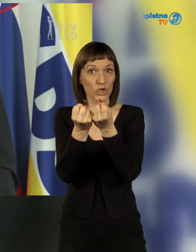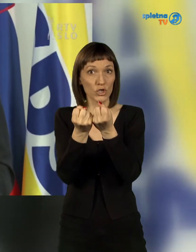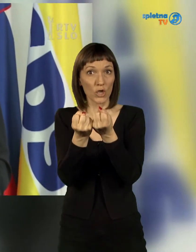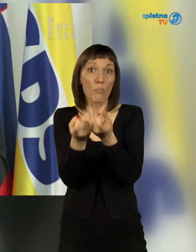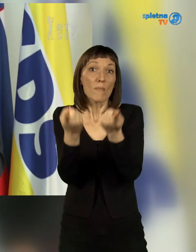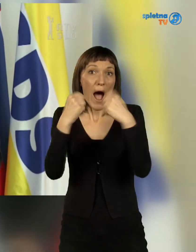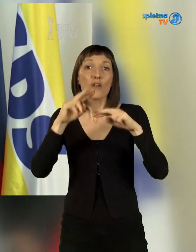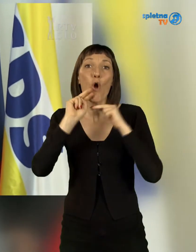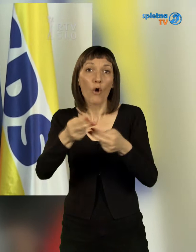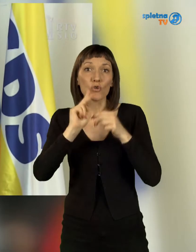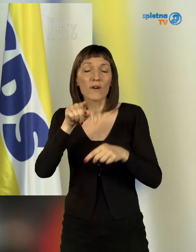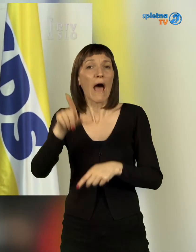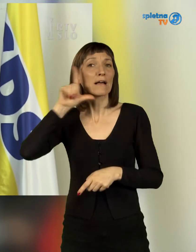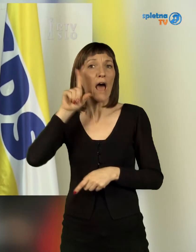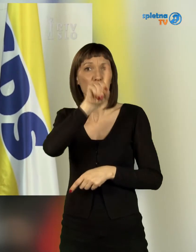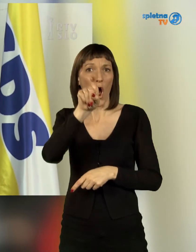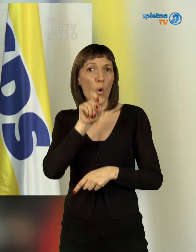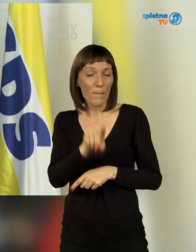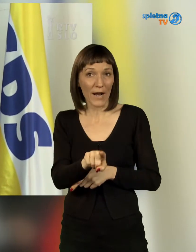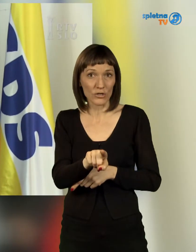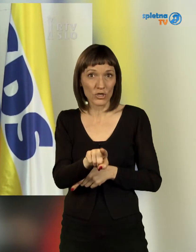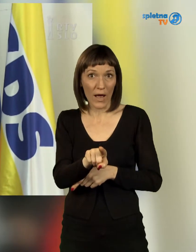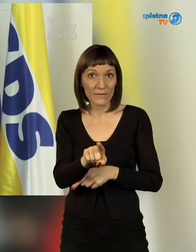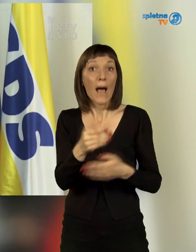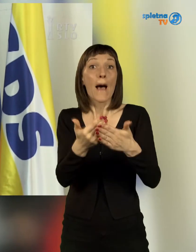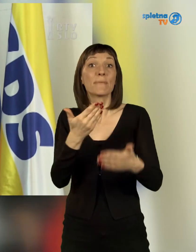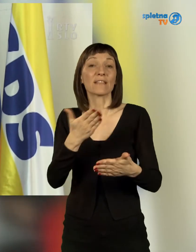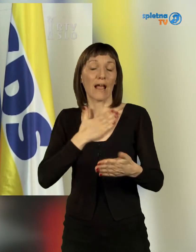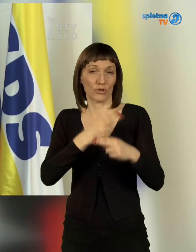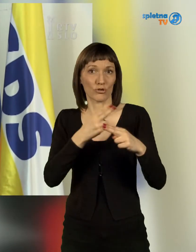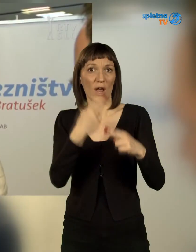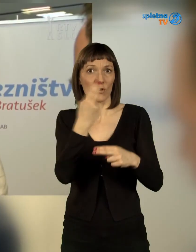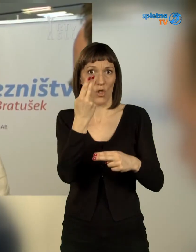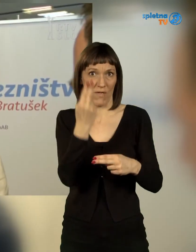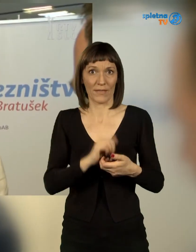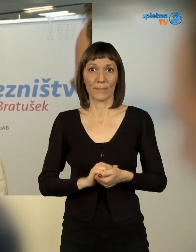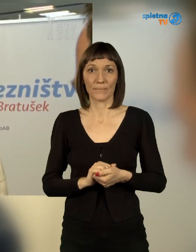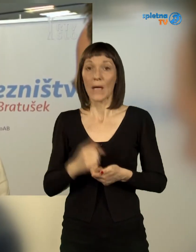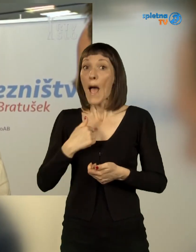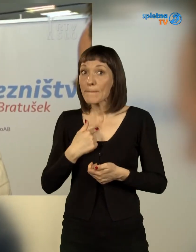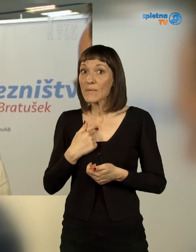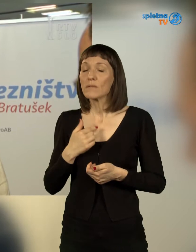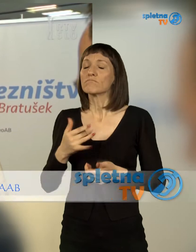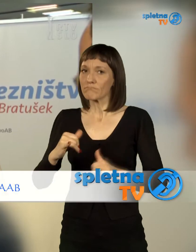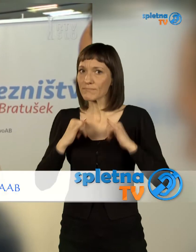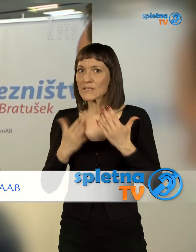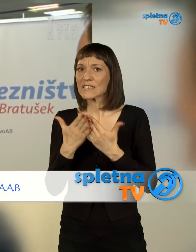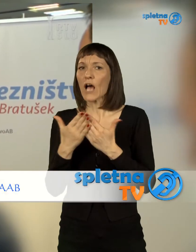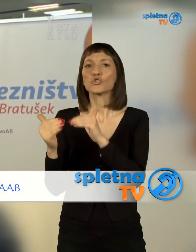oziroma odgovore na ključna vprašanja, pred katerimi je Slovenija. Zavzemali se bomo za socialno državo še